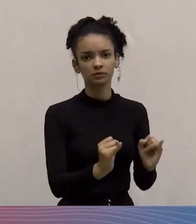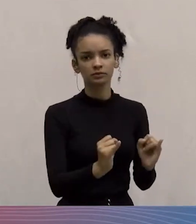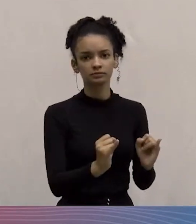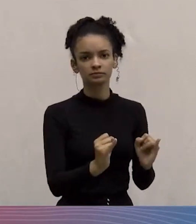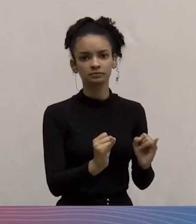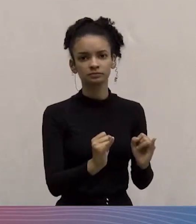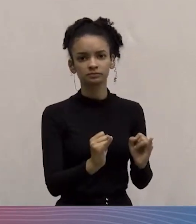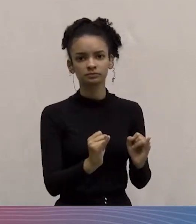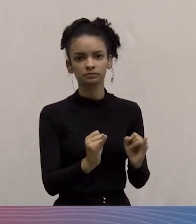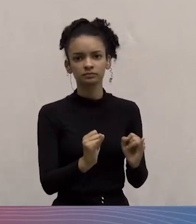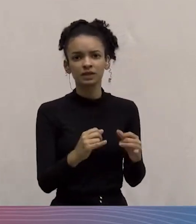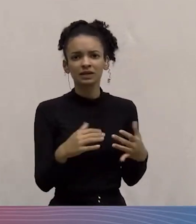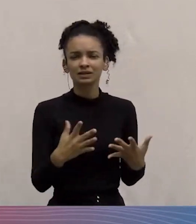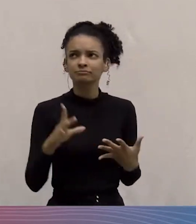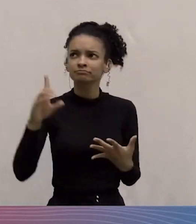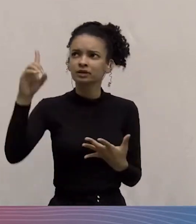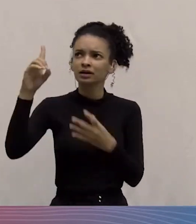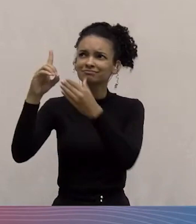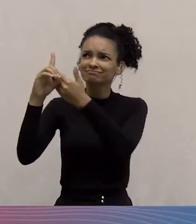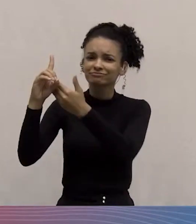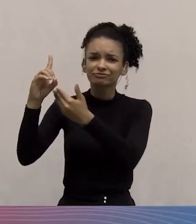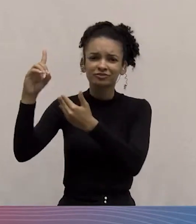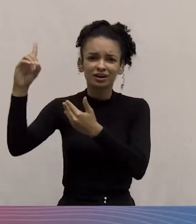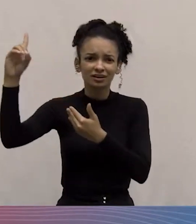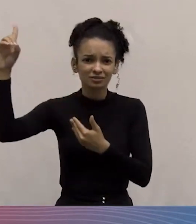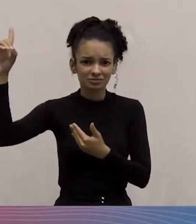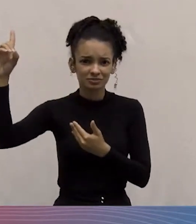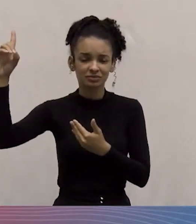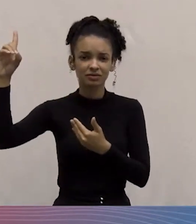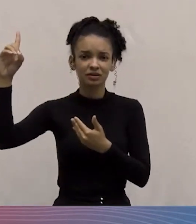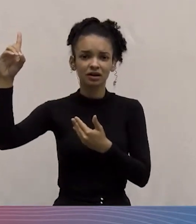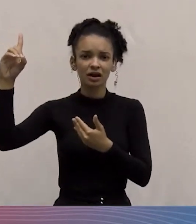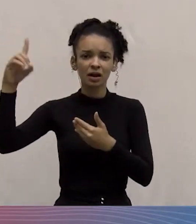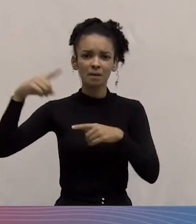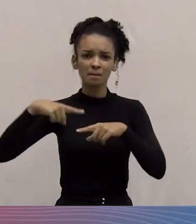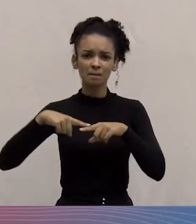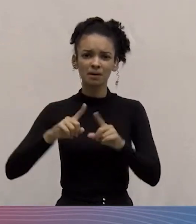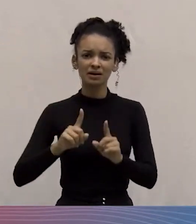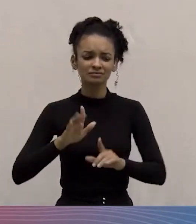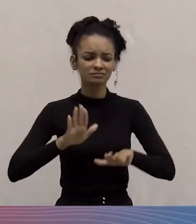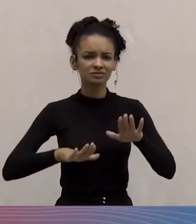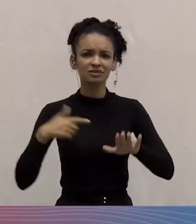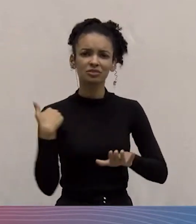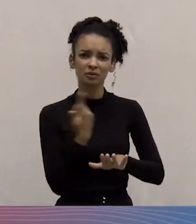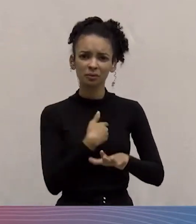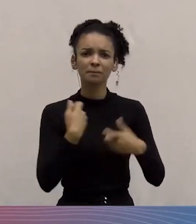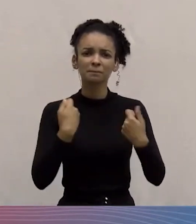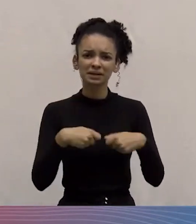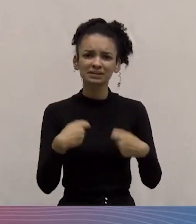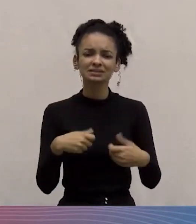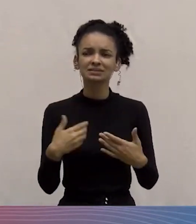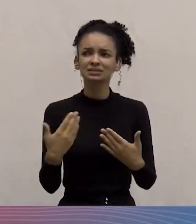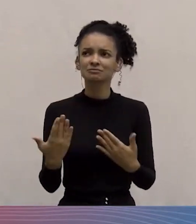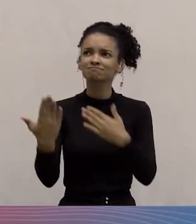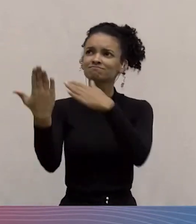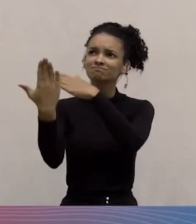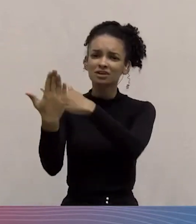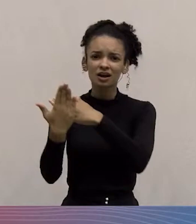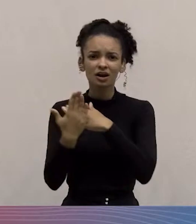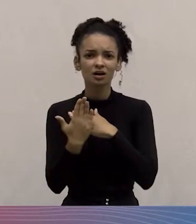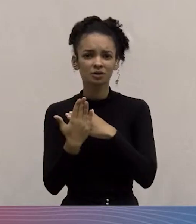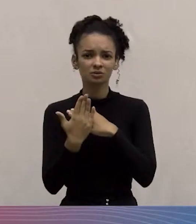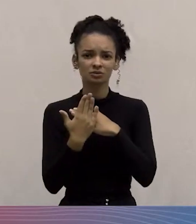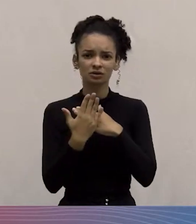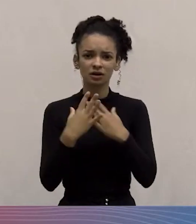Nos afastamos do Deus verdadeiro, mas às vezes nós precisamos de alguma ajuda do